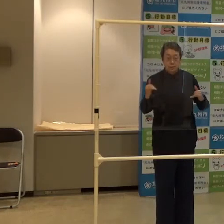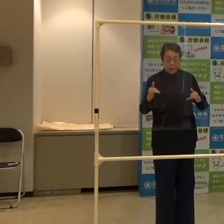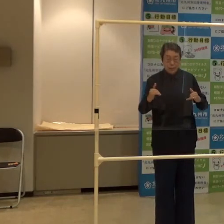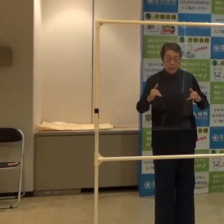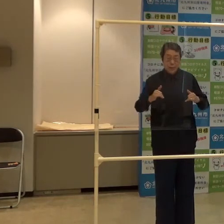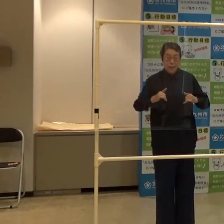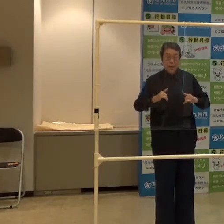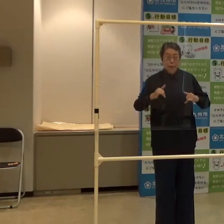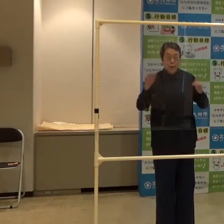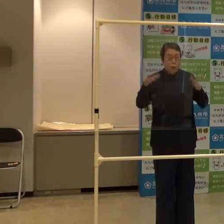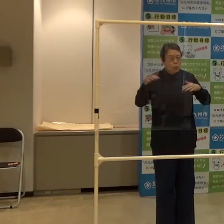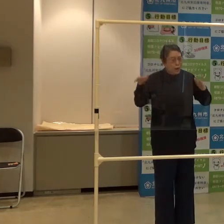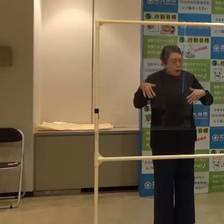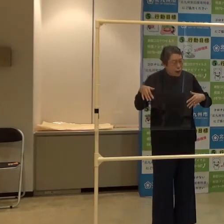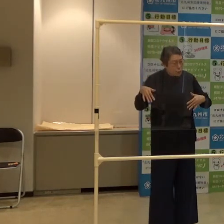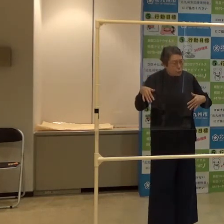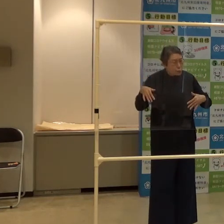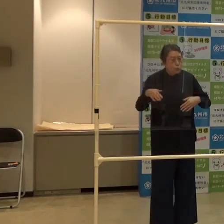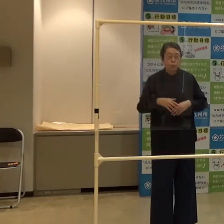については